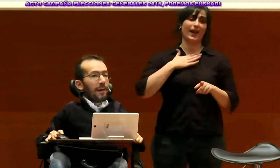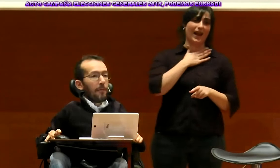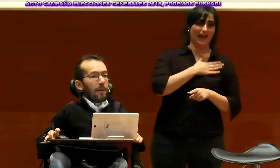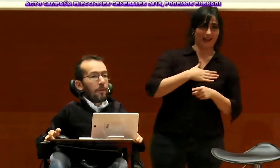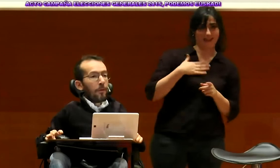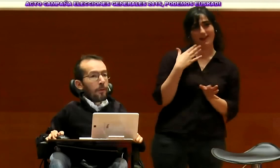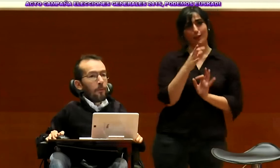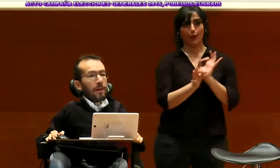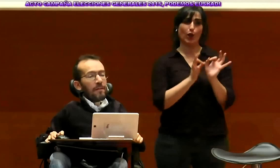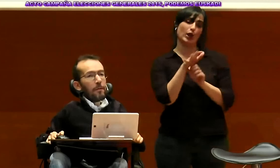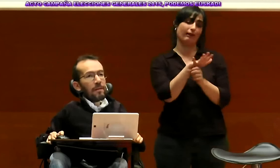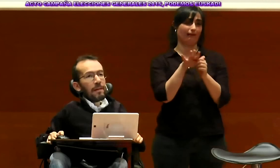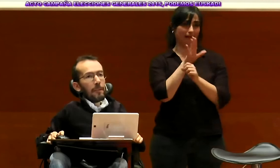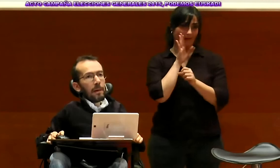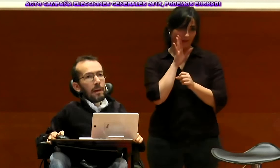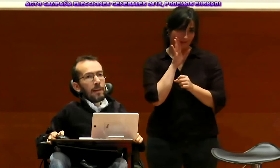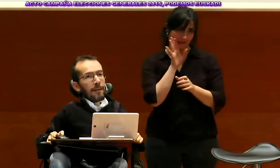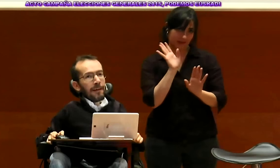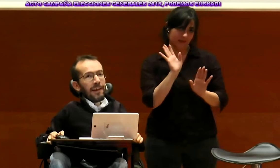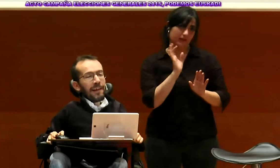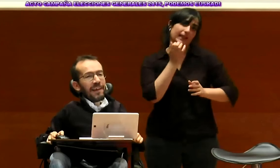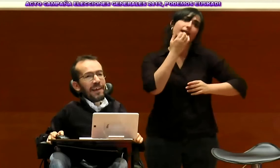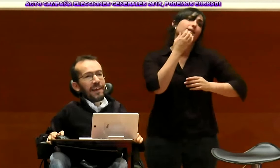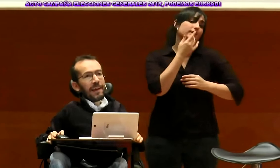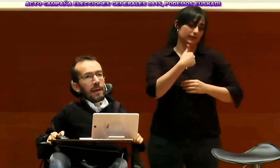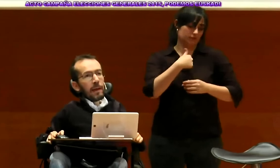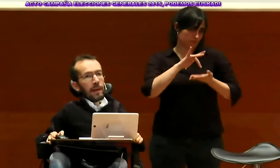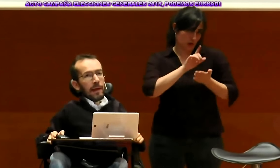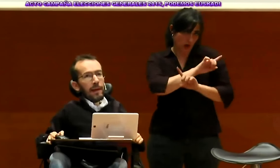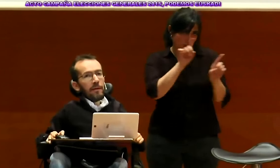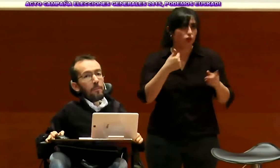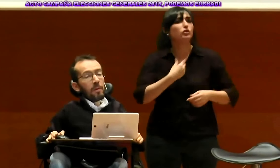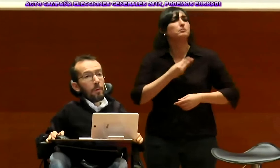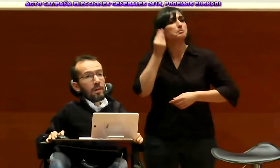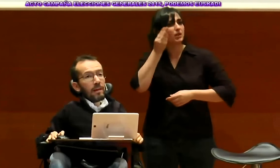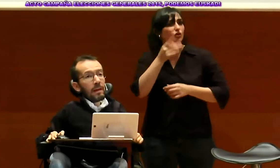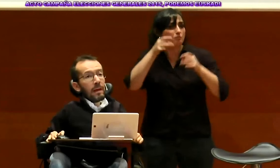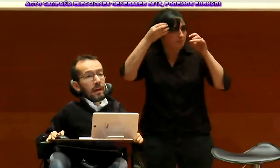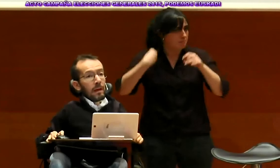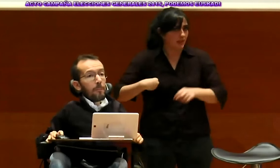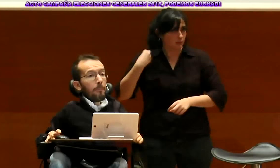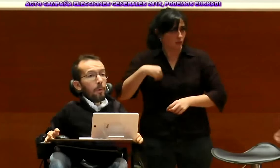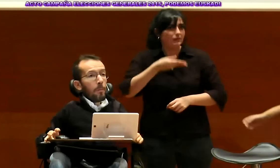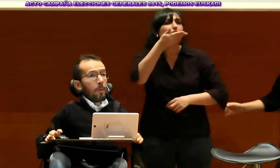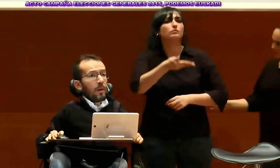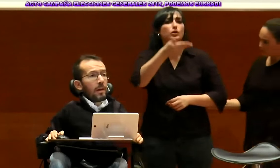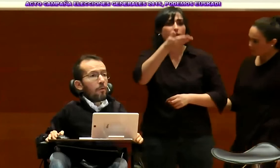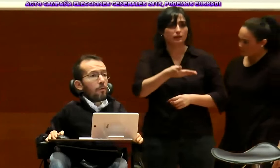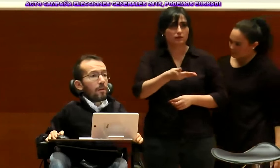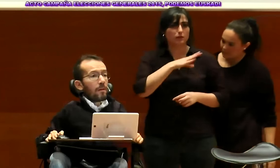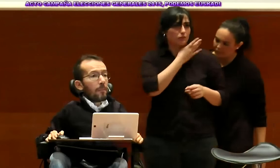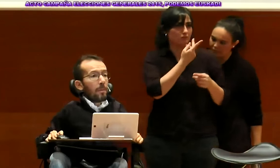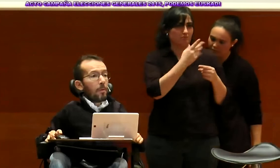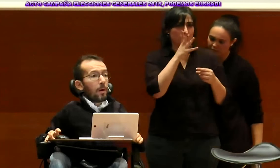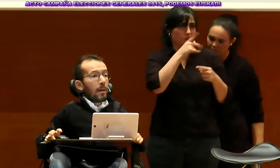área, aunque no hubiera sido así, también creería que es muy importante por varias